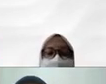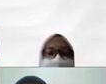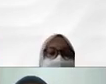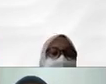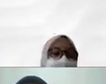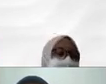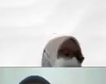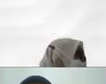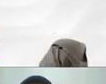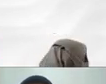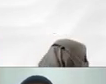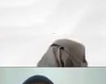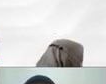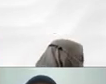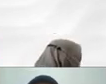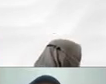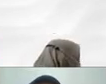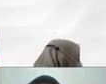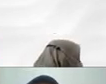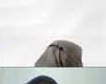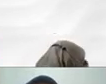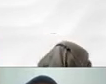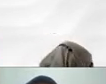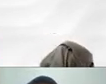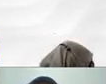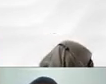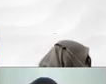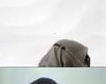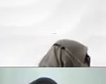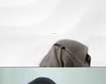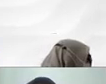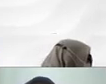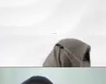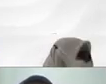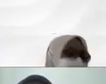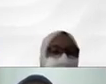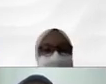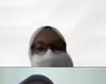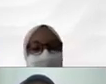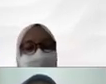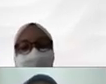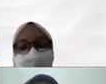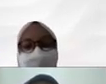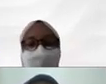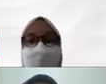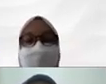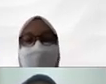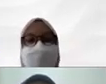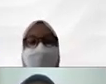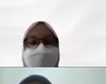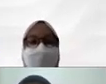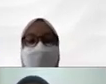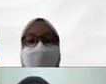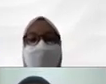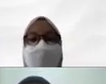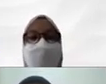Kemudian juga Untuk prevalensi wasting ya Yang mengalami kekurangan gizi